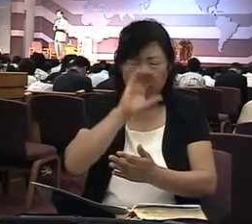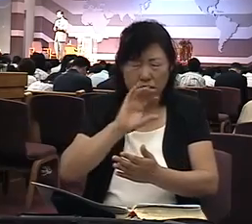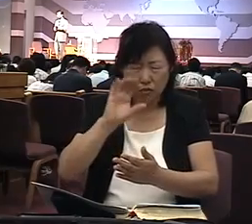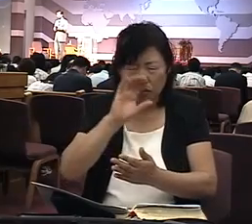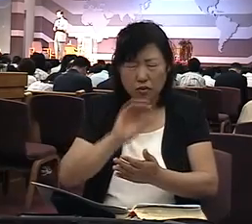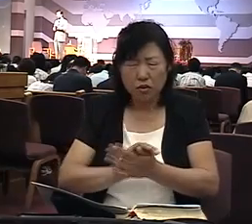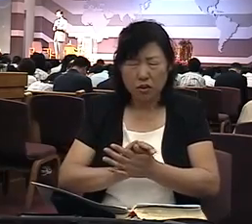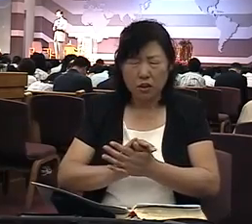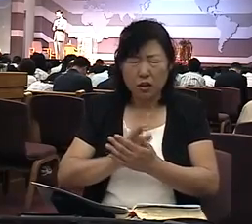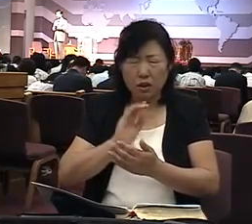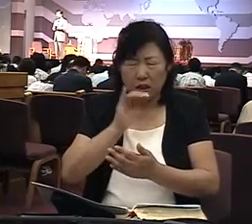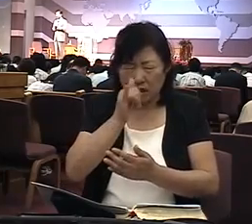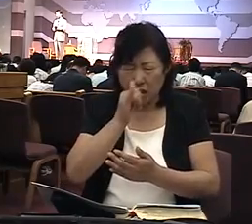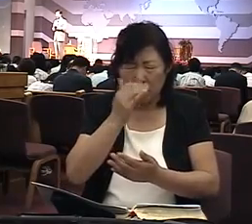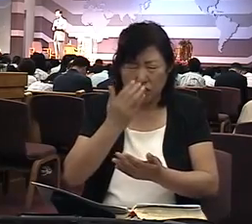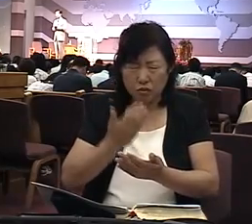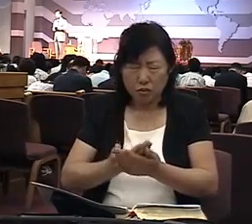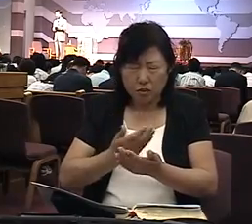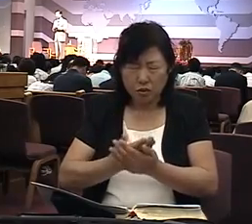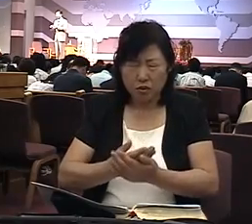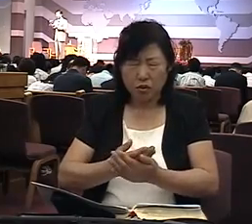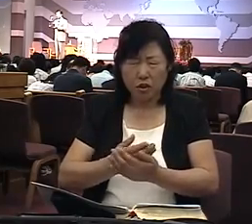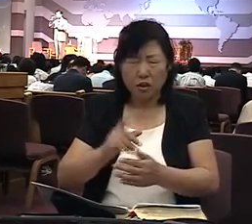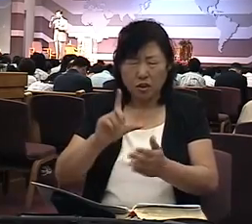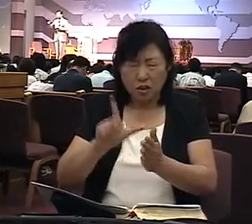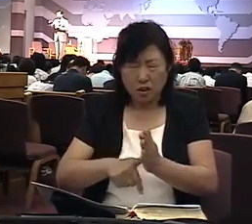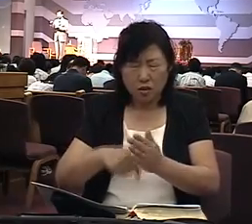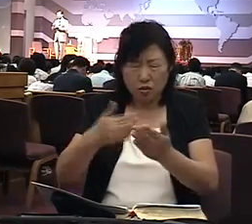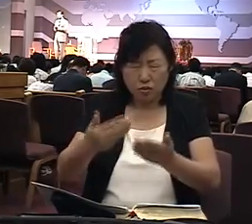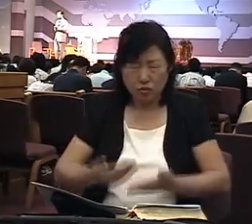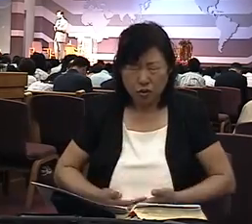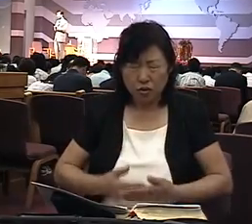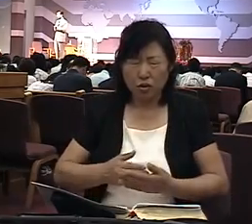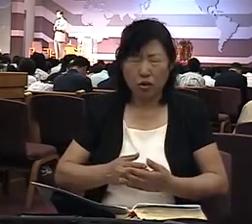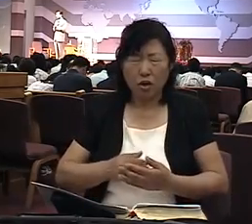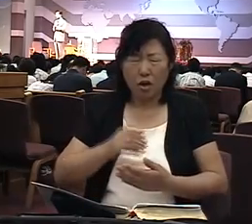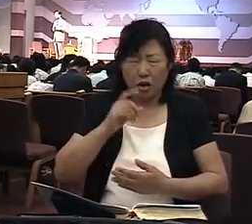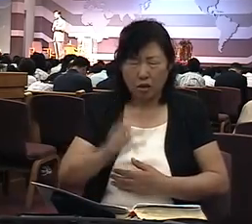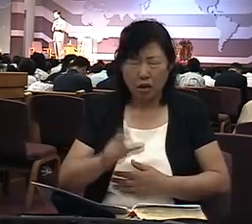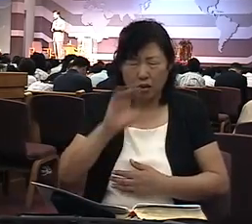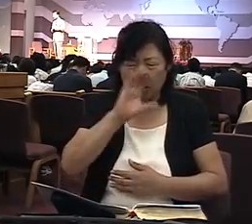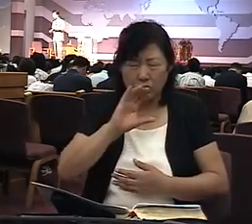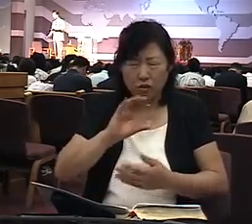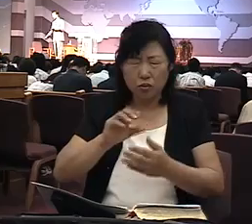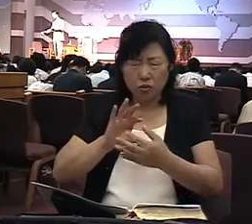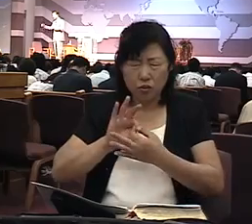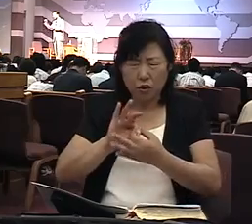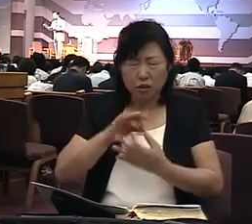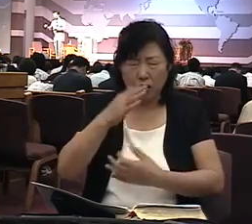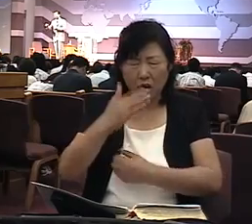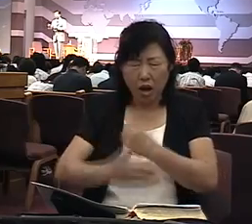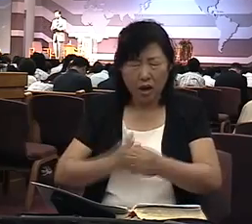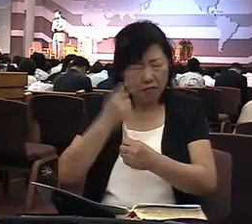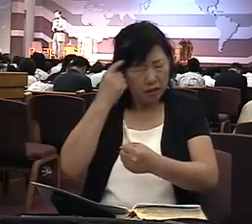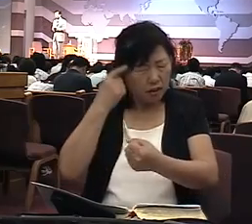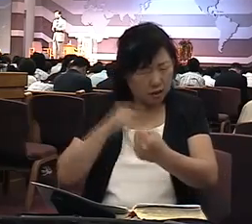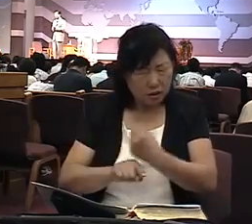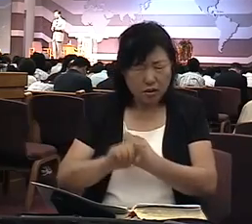하여 주시옵소서. 우리 자녀들에게 아버지 이러한 강력한 믿음을 심게 하여 주시옵소서. 우리들에게 이런 강력한 믿음을